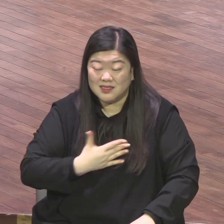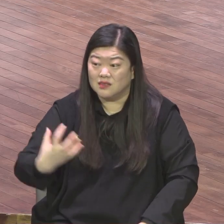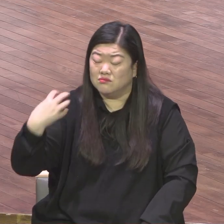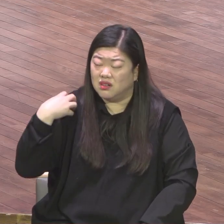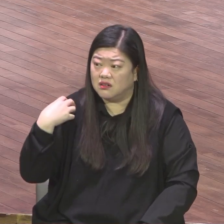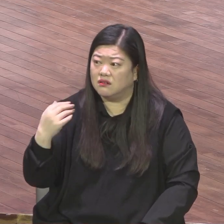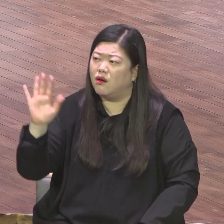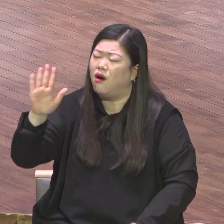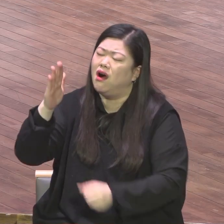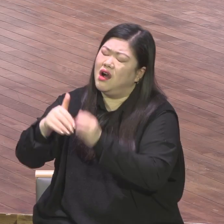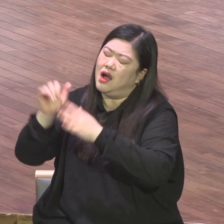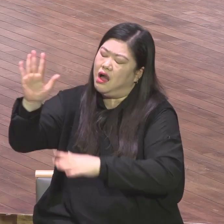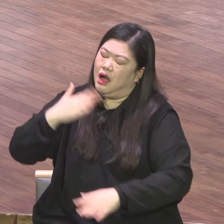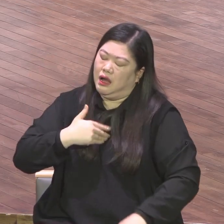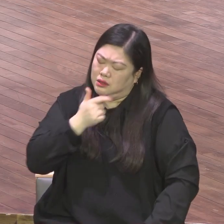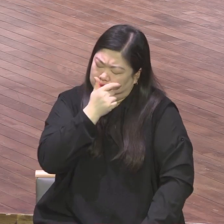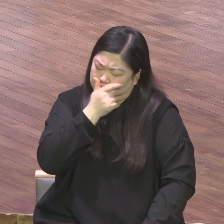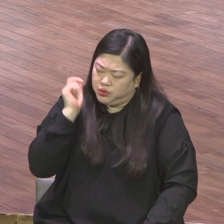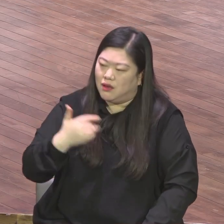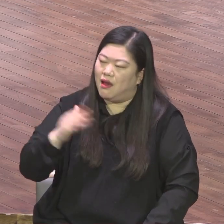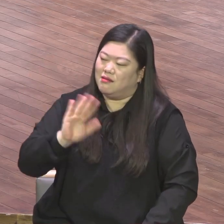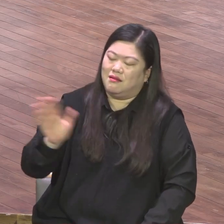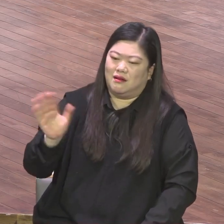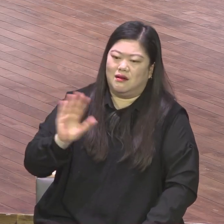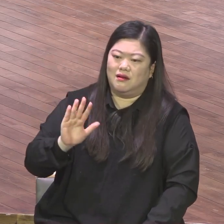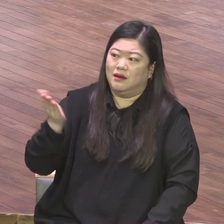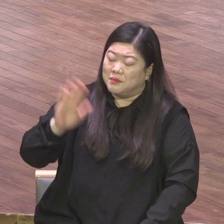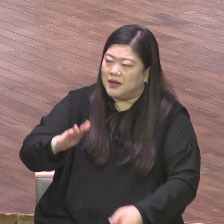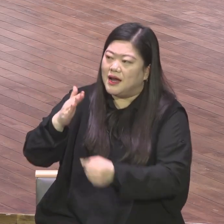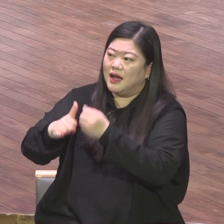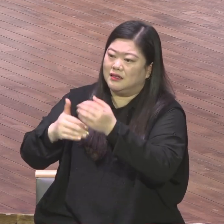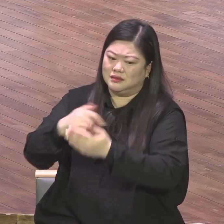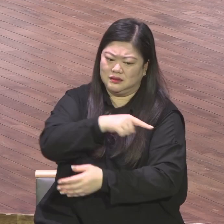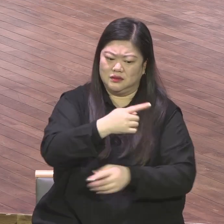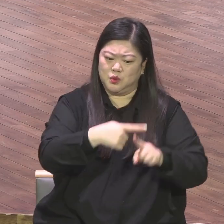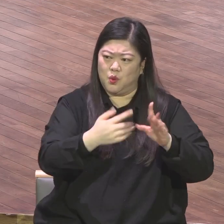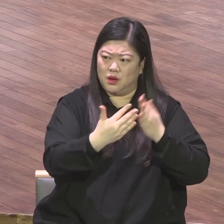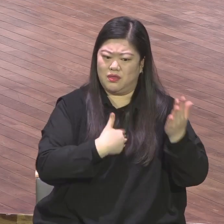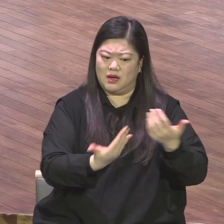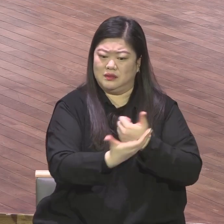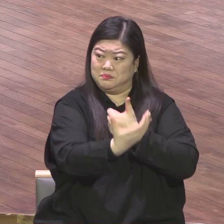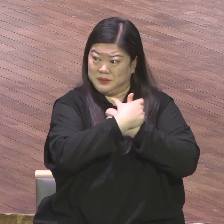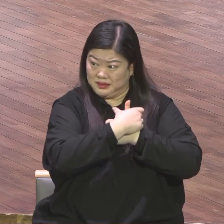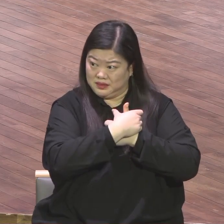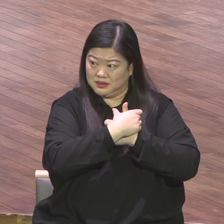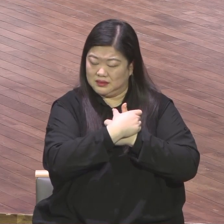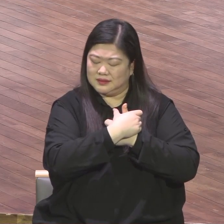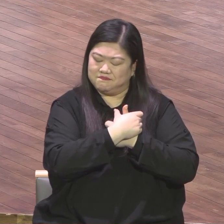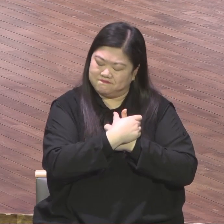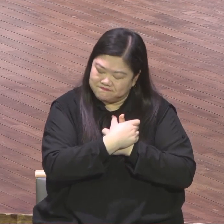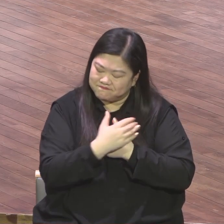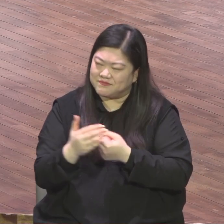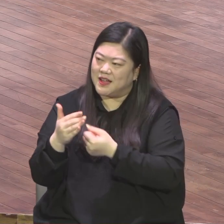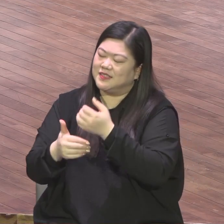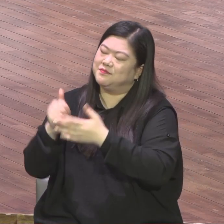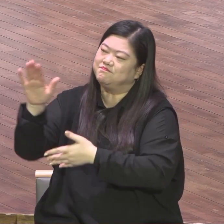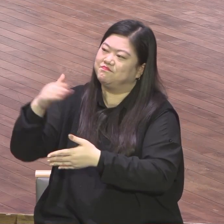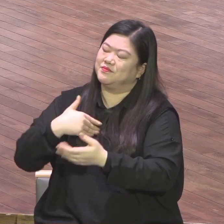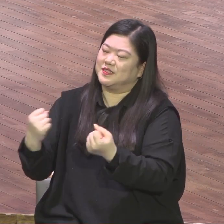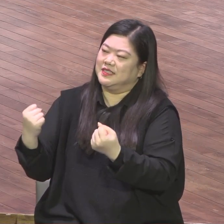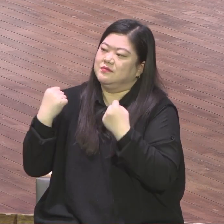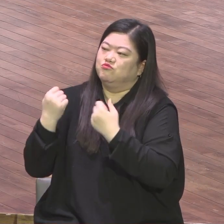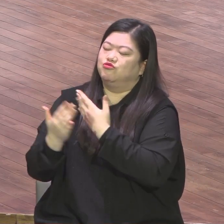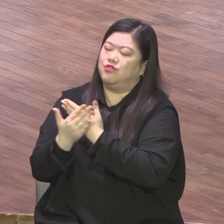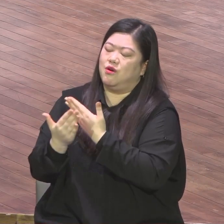못합니다. 하나님이 할 수 있는 능력을 내게 주옵소서. 그 기도 해봤어요. 단 한